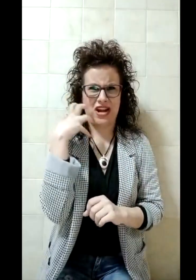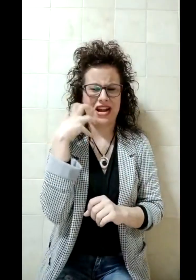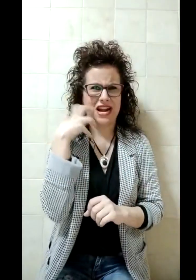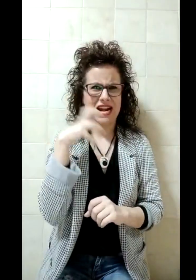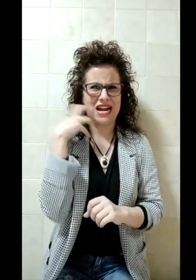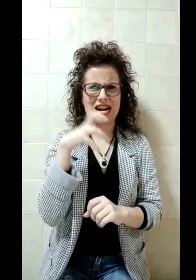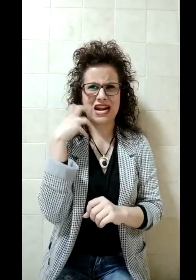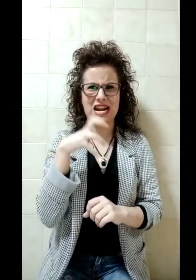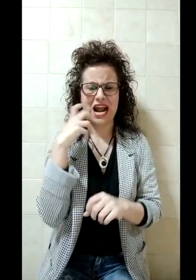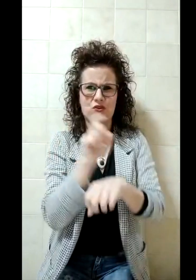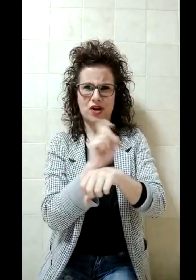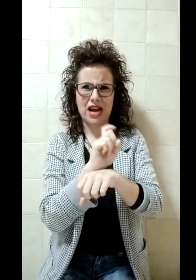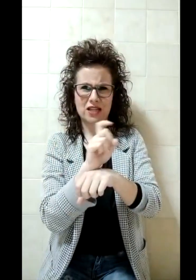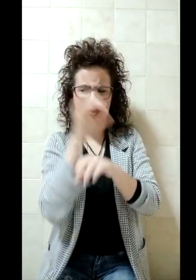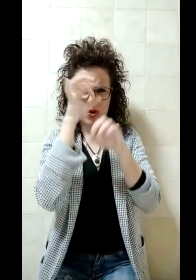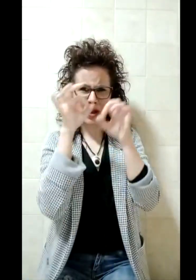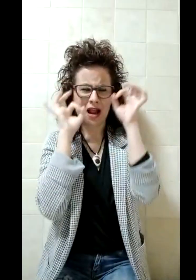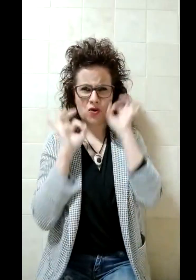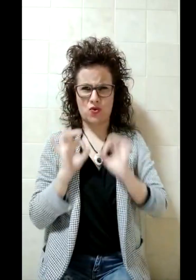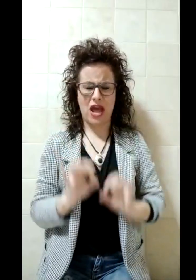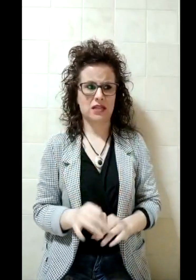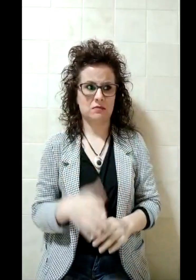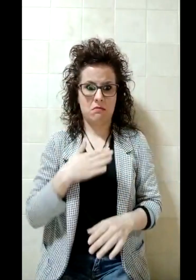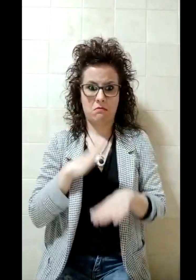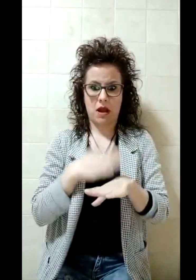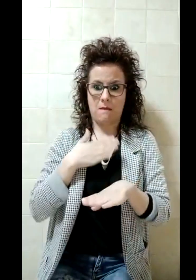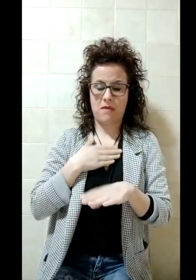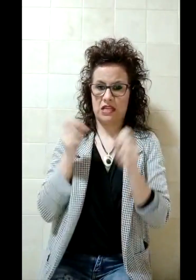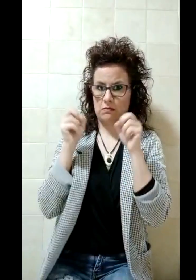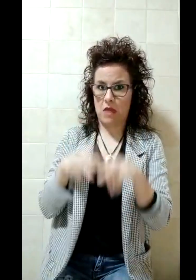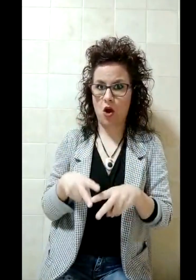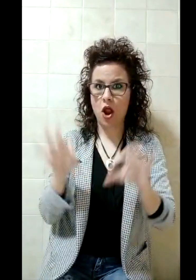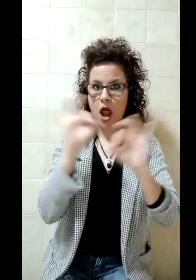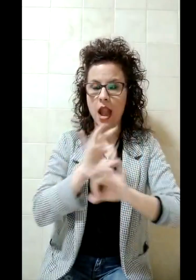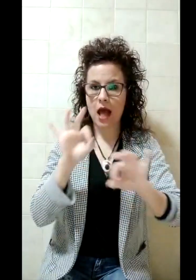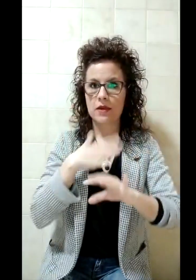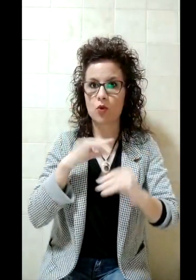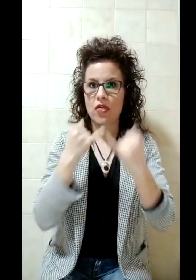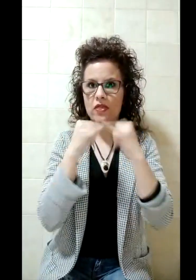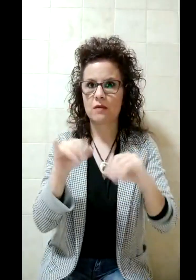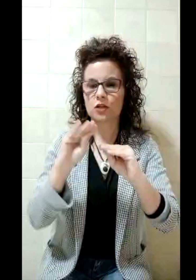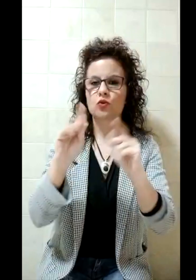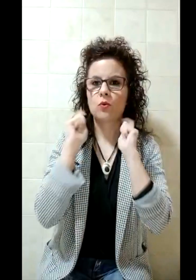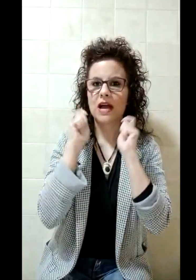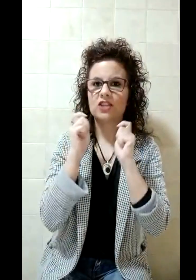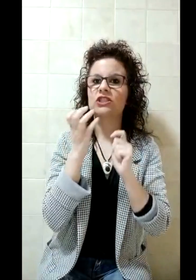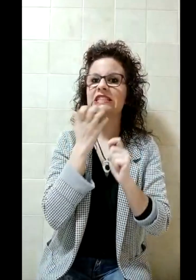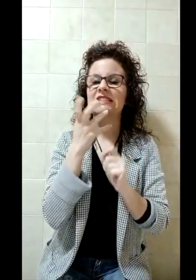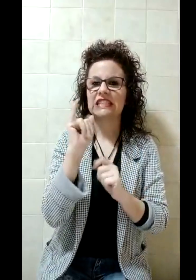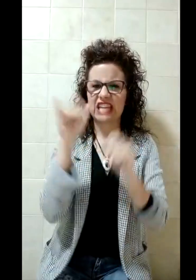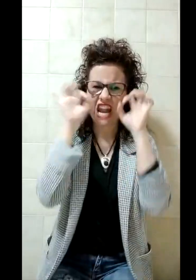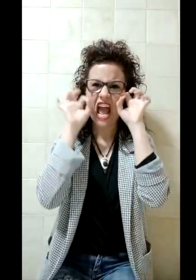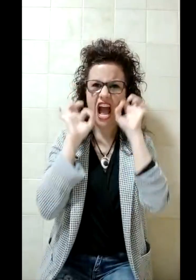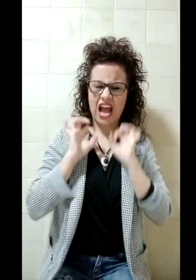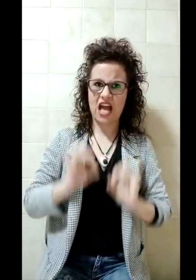lunares». «Para mí es peor», dijo Mark. «Nadie puede celebrar su cumpleaños si está lleno de granos». «Nadie